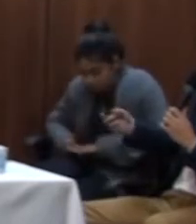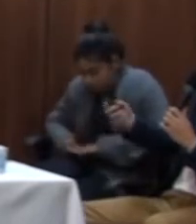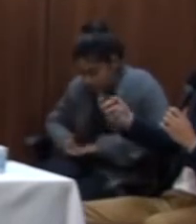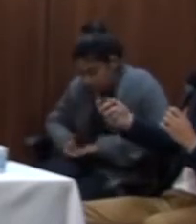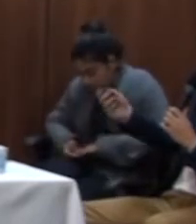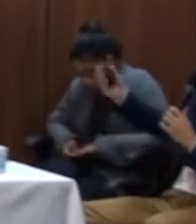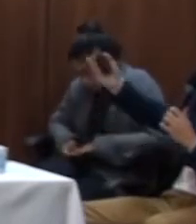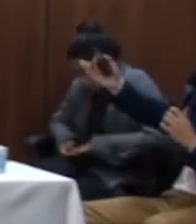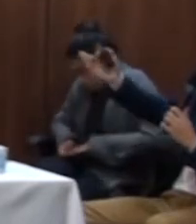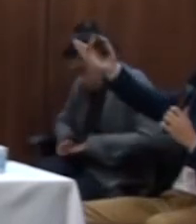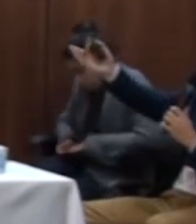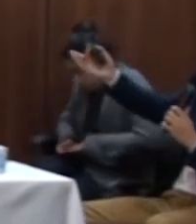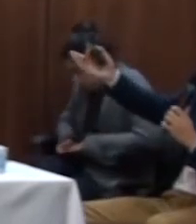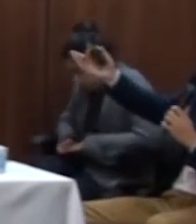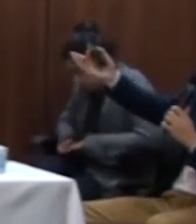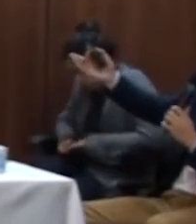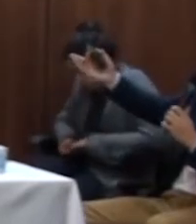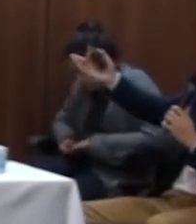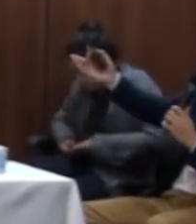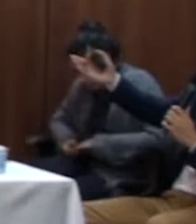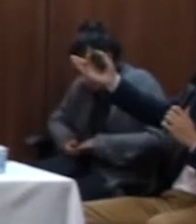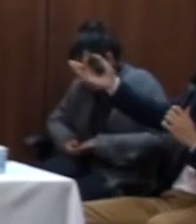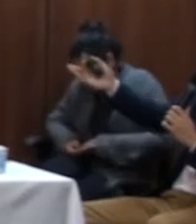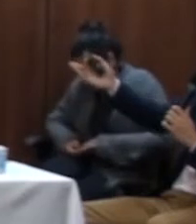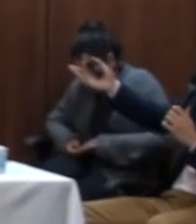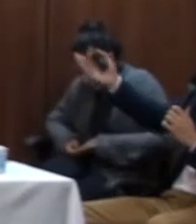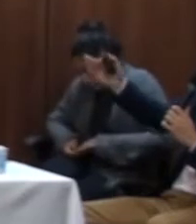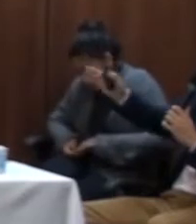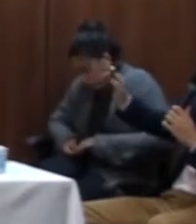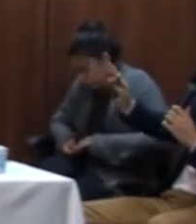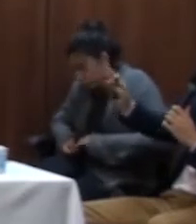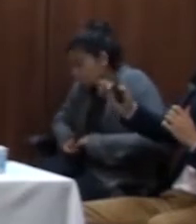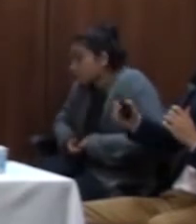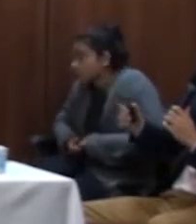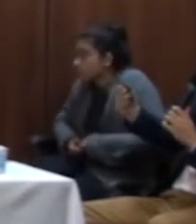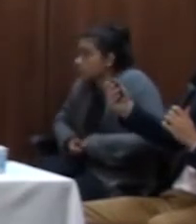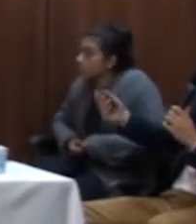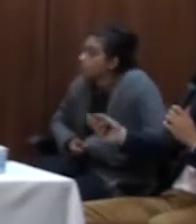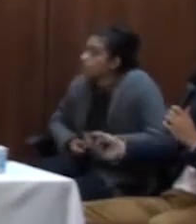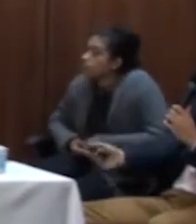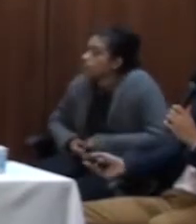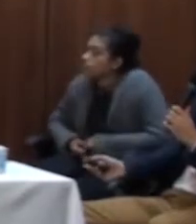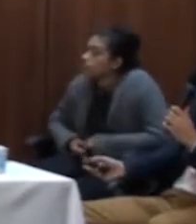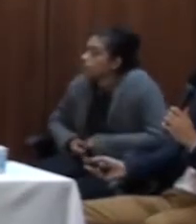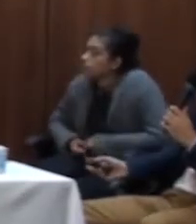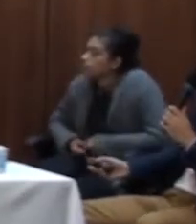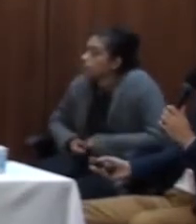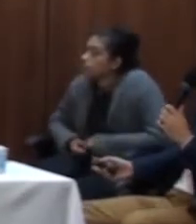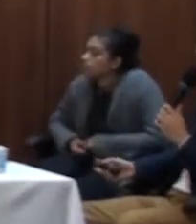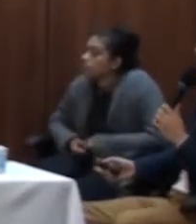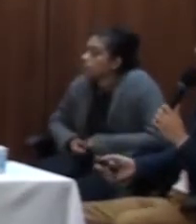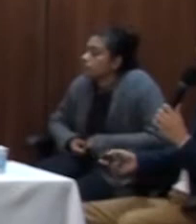critérios, na verdade, que também se refere à questão de falta de transparência, que é a falta de transparência também quanto aos critérios de organização dessa